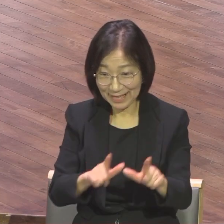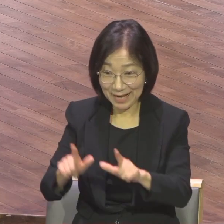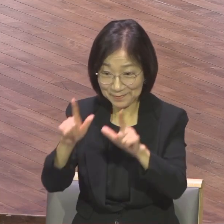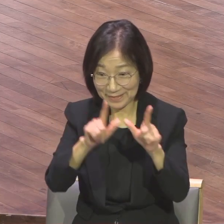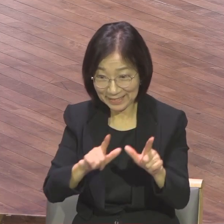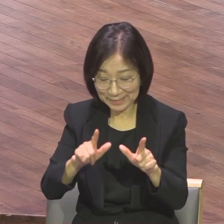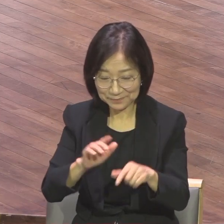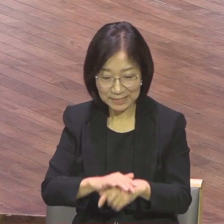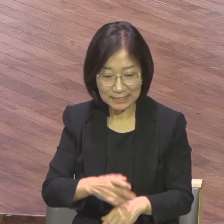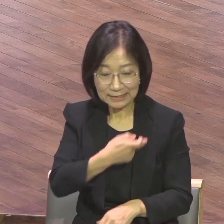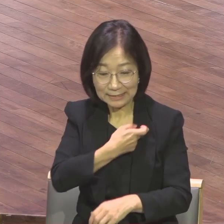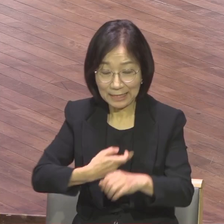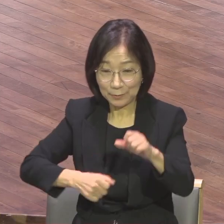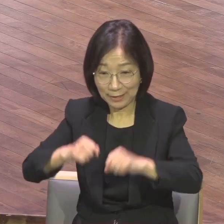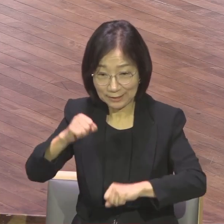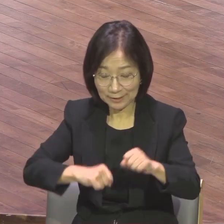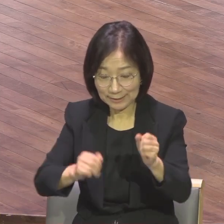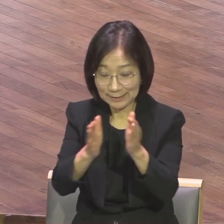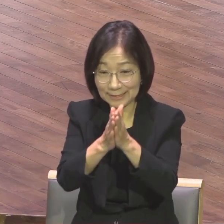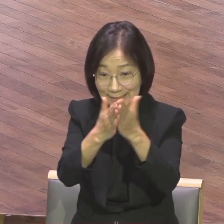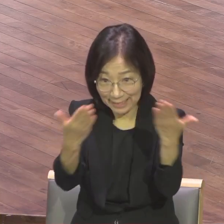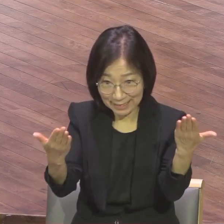사도행전 후속편을 서고 있는 삶인지